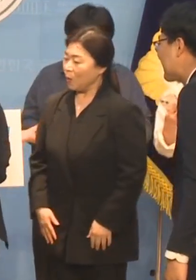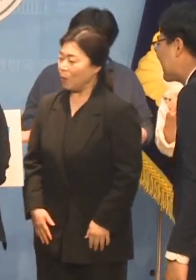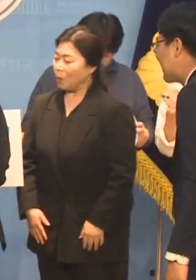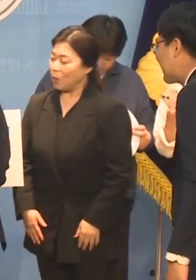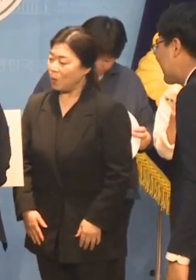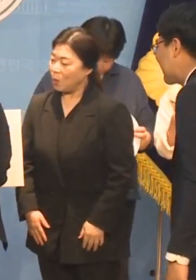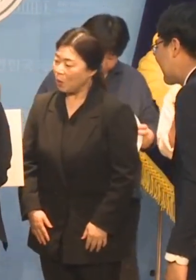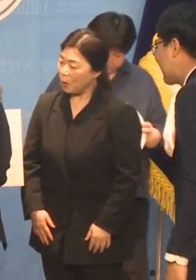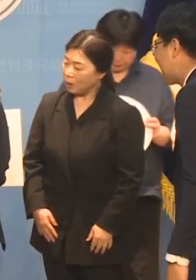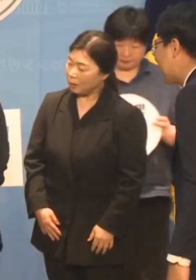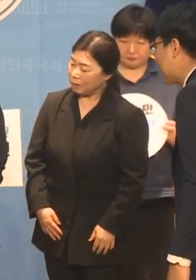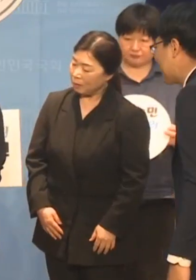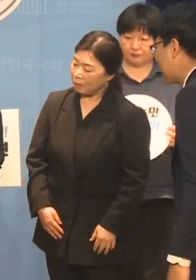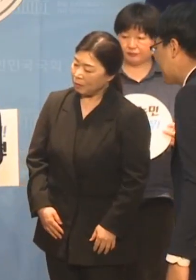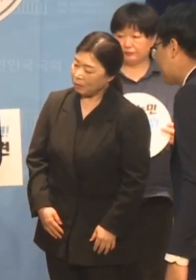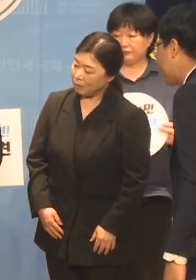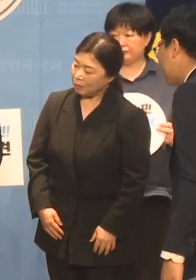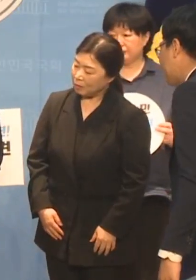이쪽으로 오셔도 되고요.